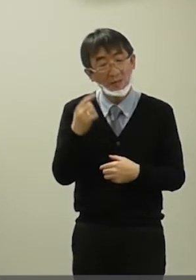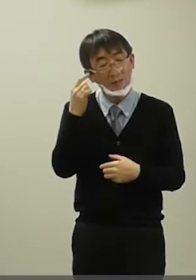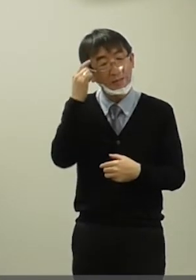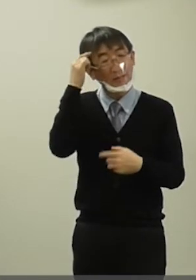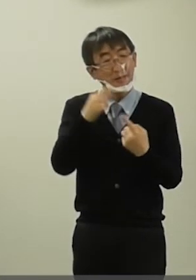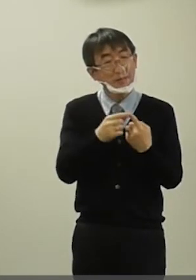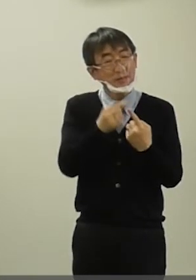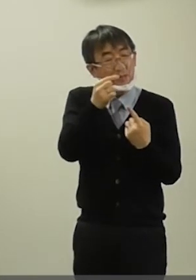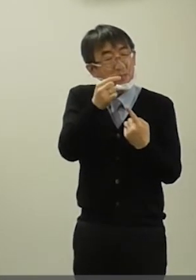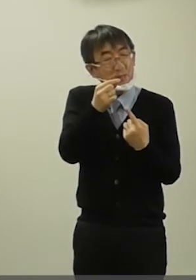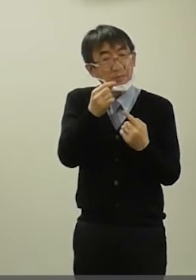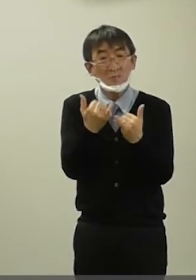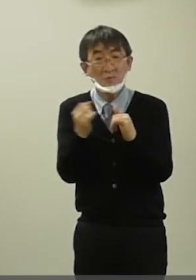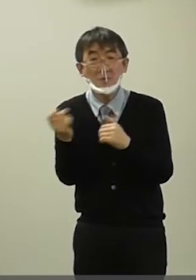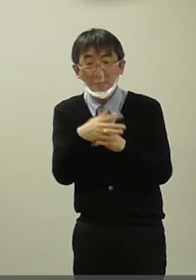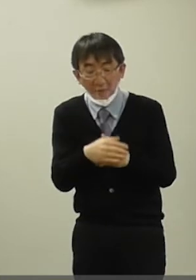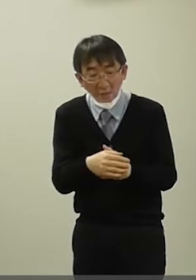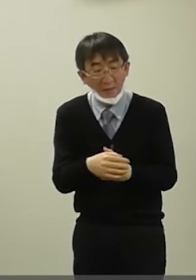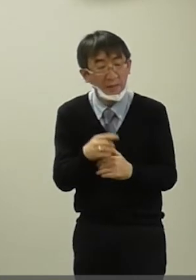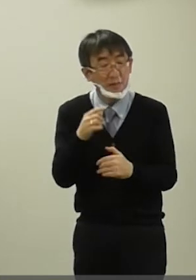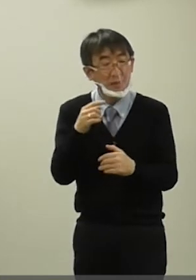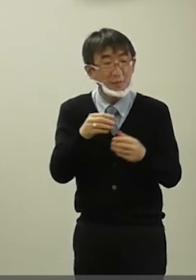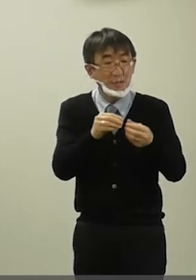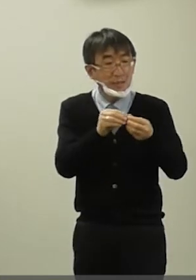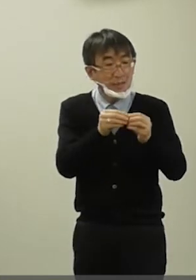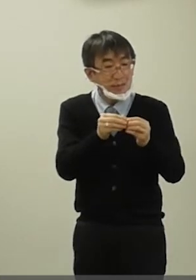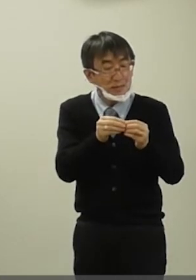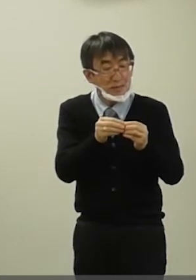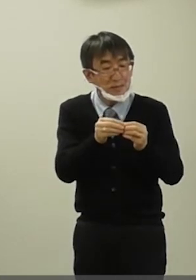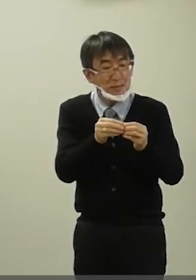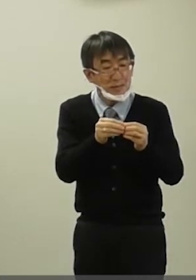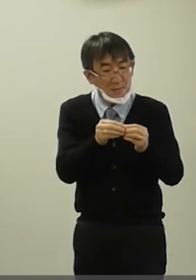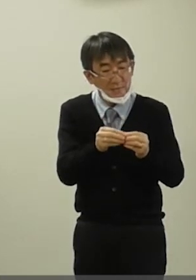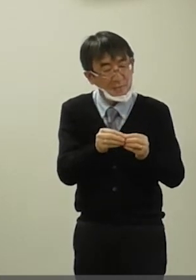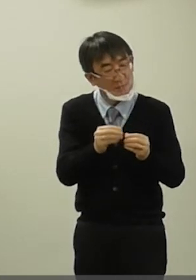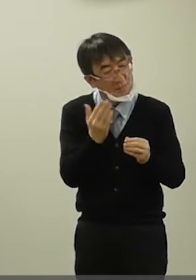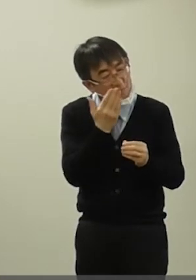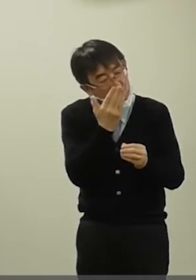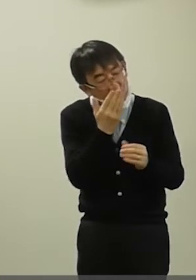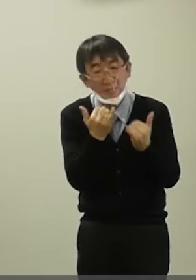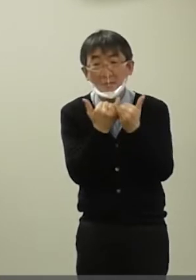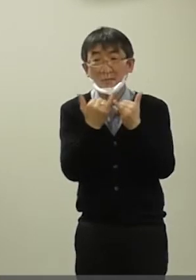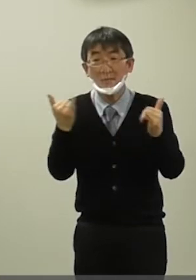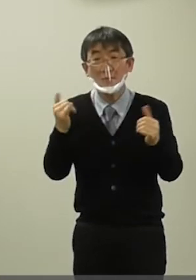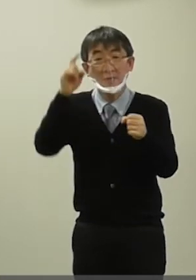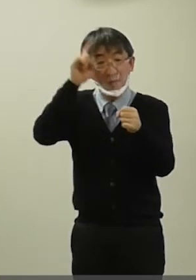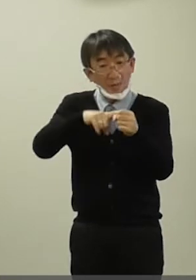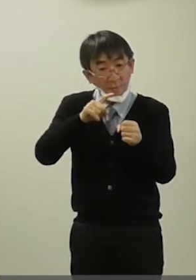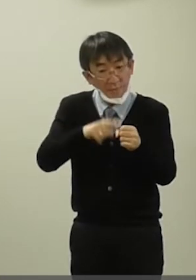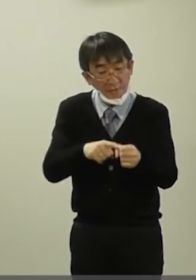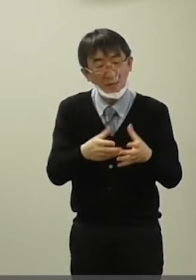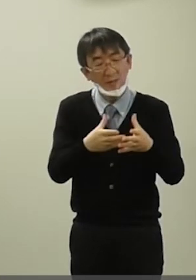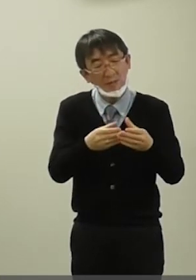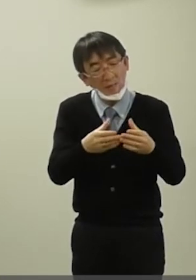の星を中止したか配慮した感じををにておりませんこれまでもう良い目に優しい